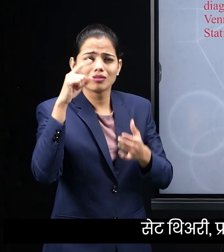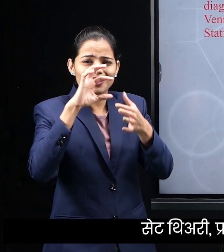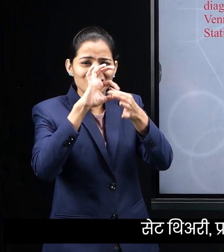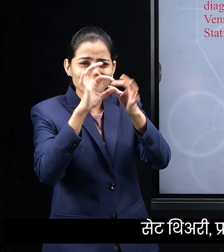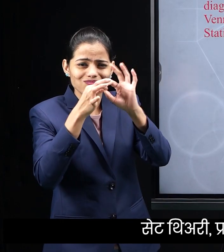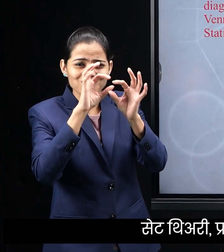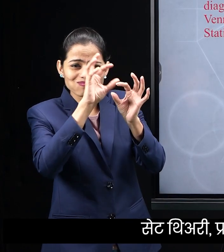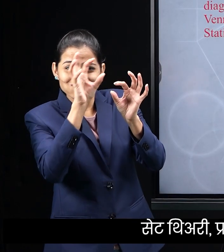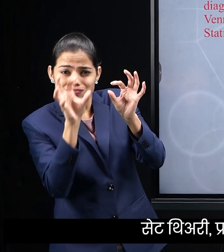प्रोबॅबिलिटी,